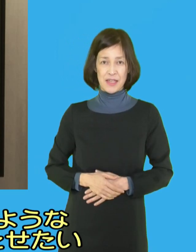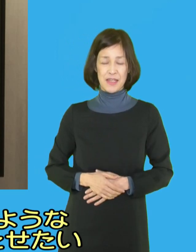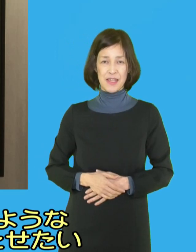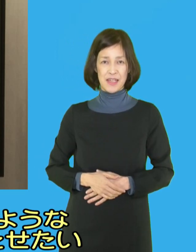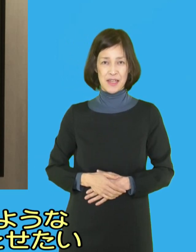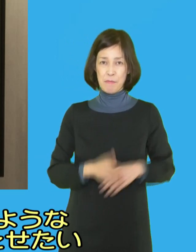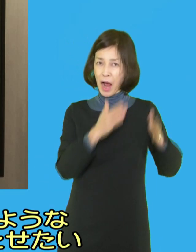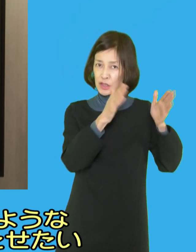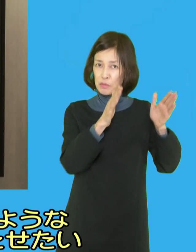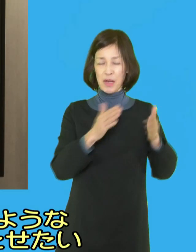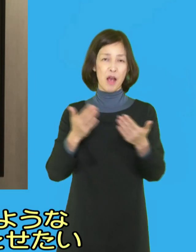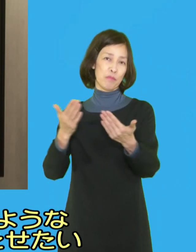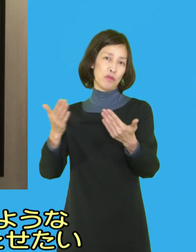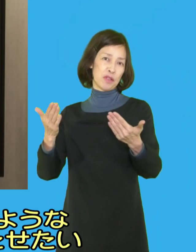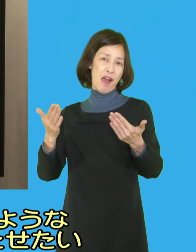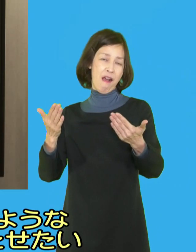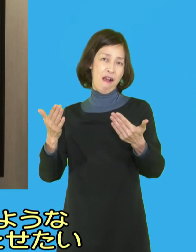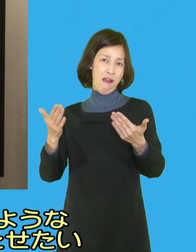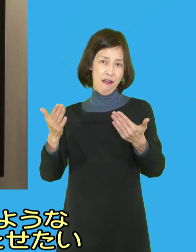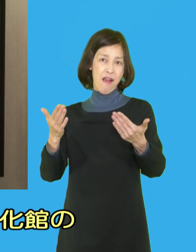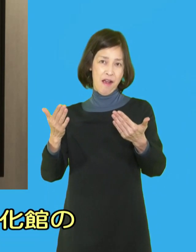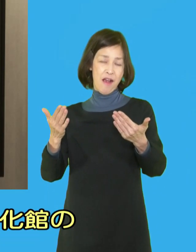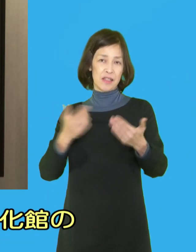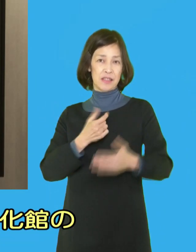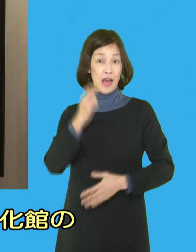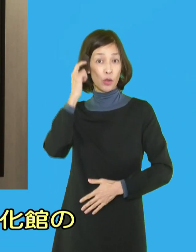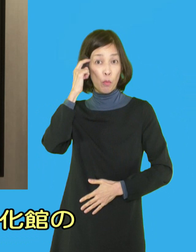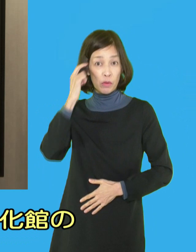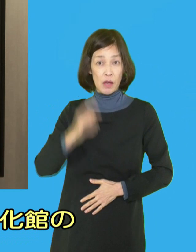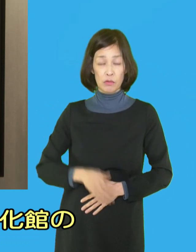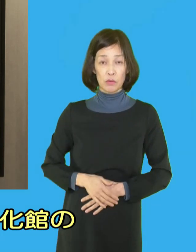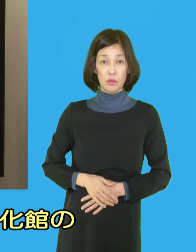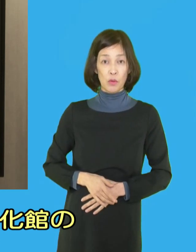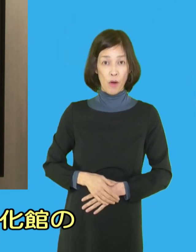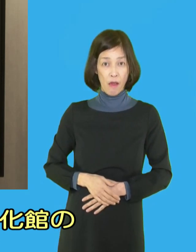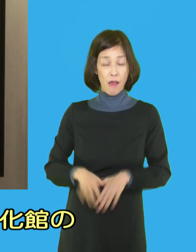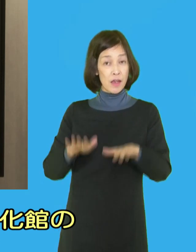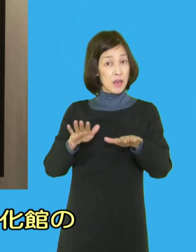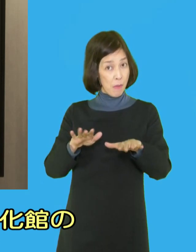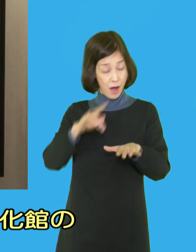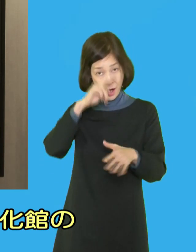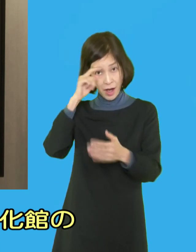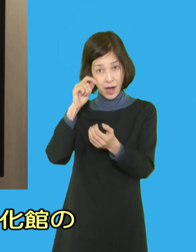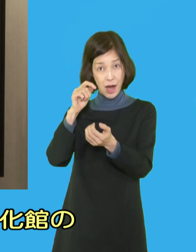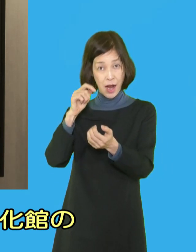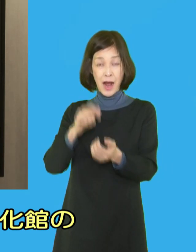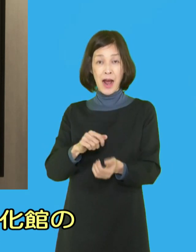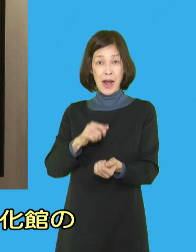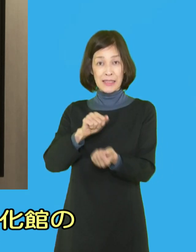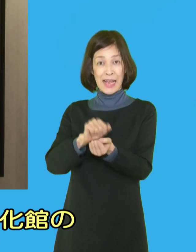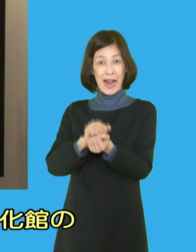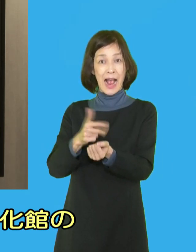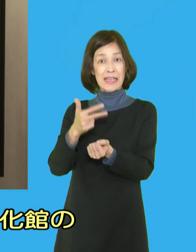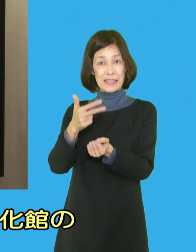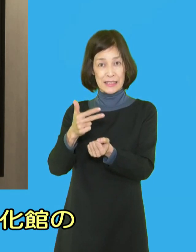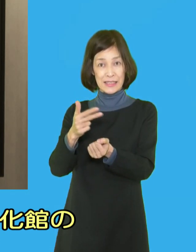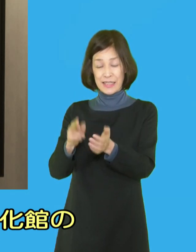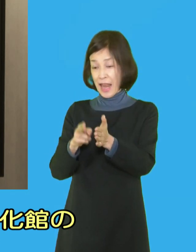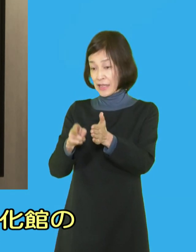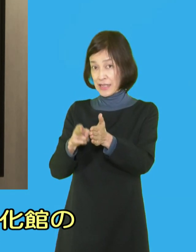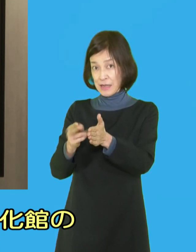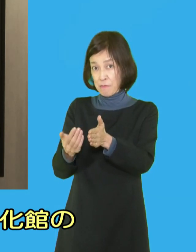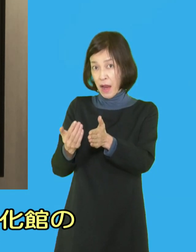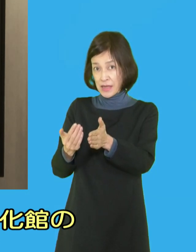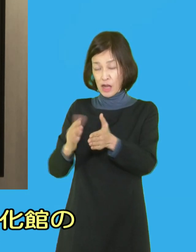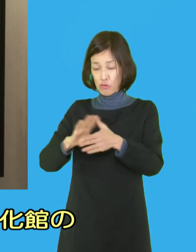わせてまでですねミュージアム機能を出したいなと。これは今堺市駅前にあります文化館のミュシャア